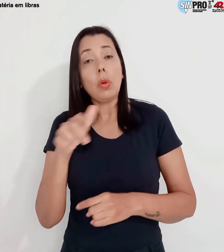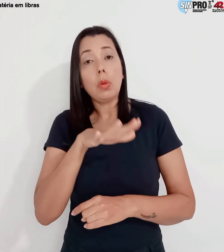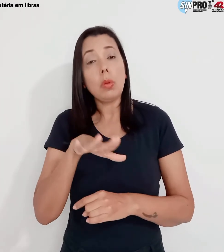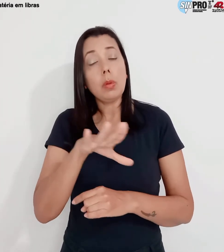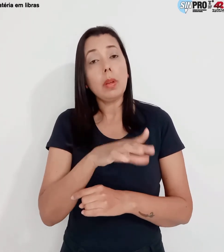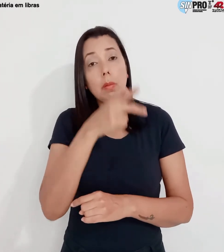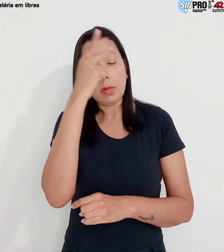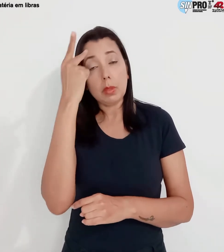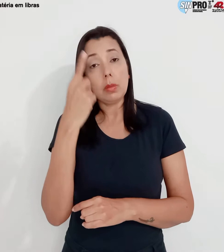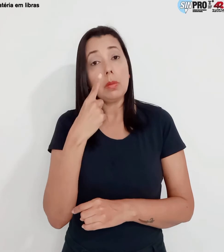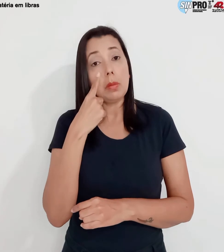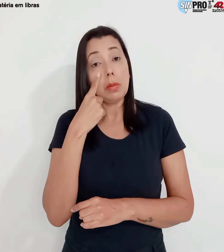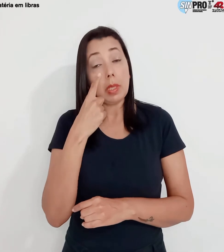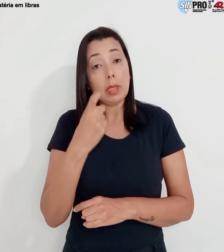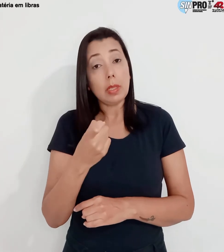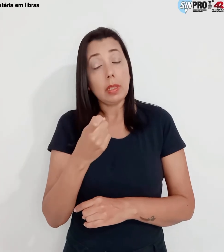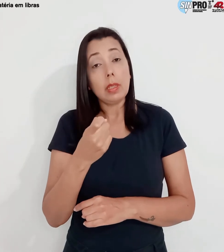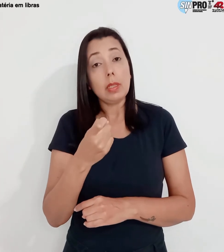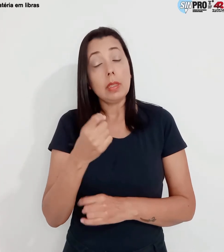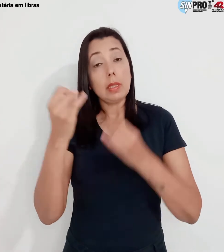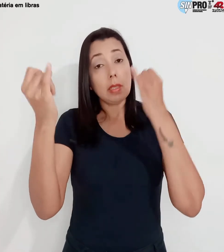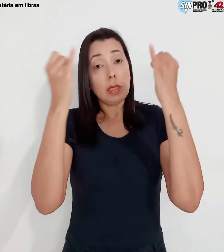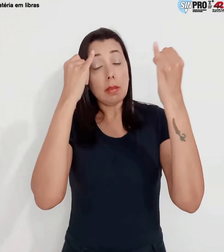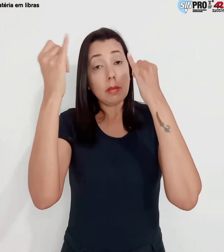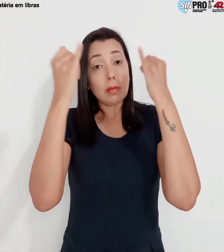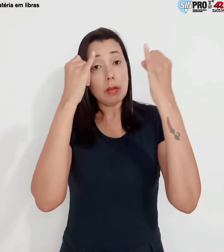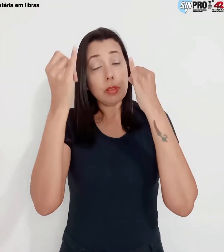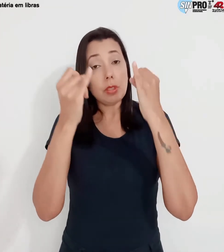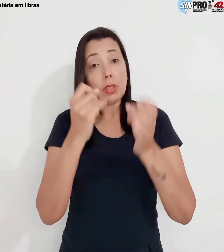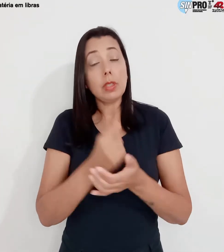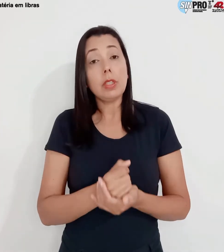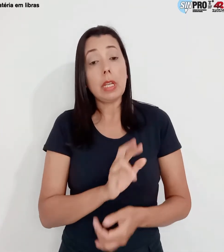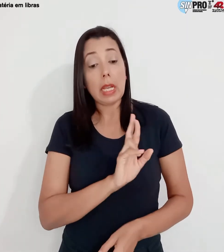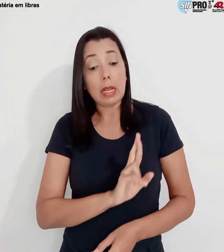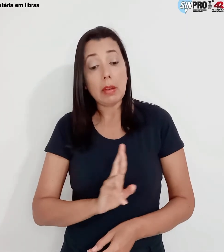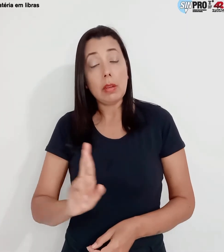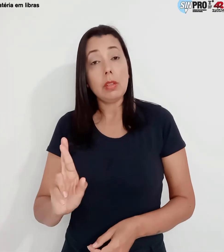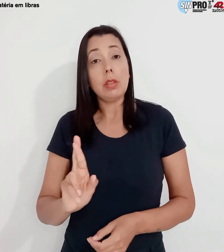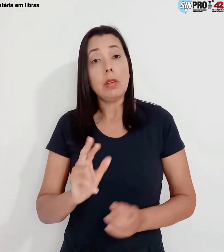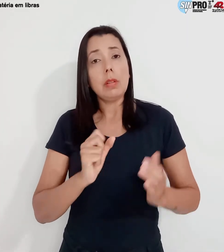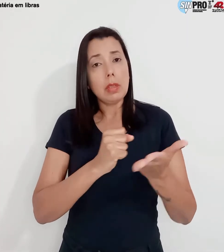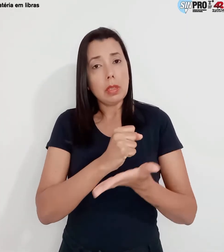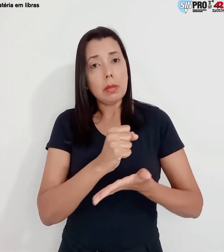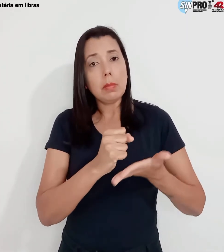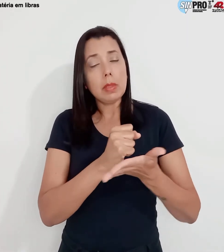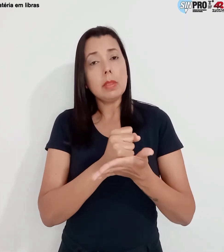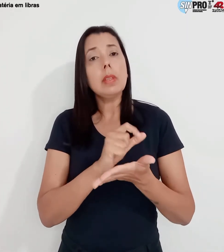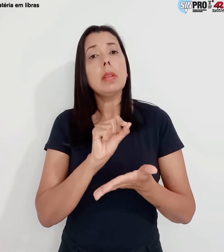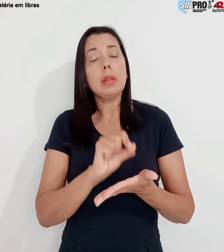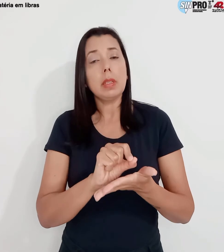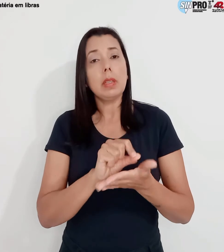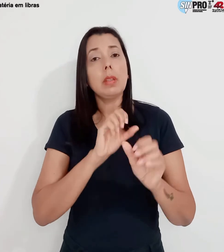setores interessados na ideologização religiosa e fundamentalista da